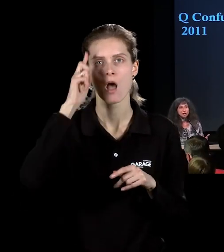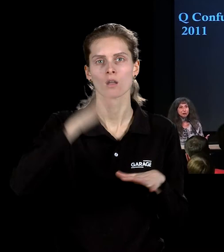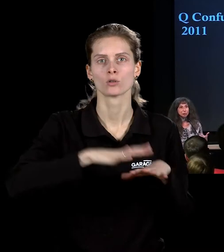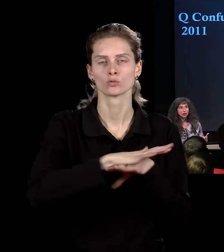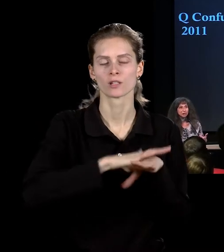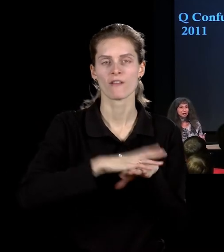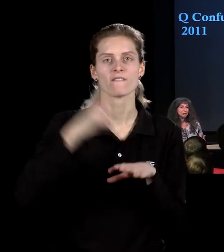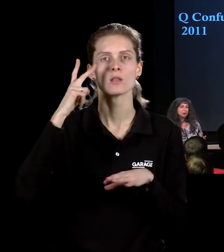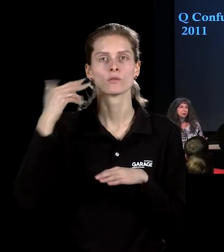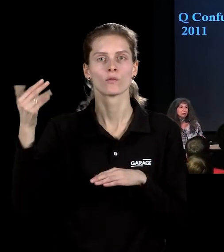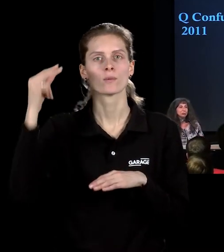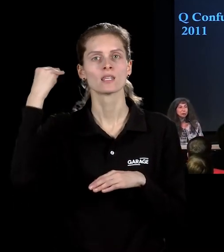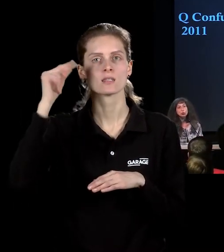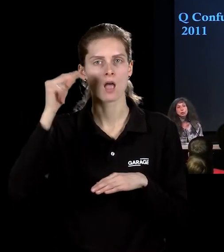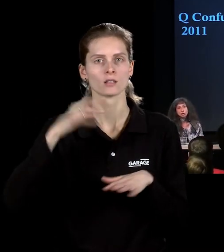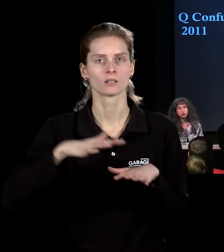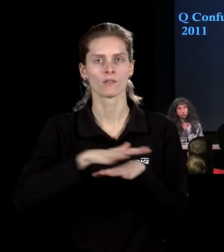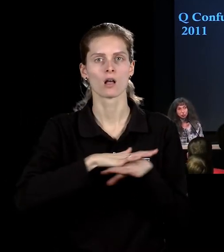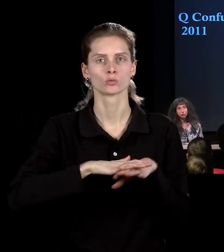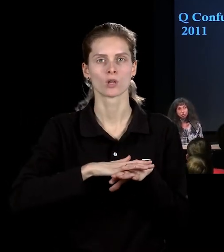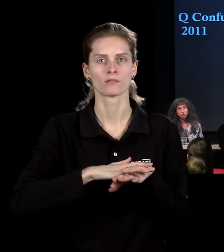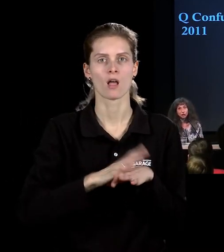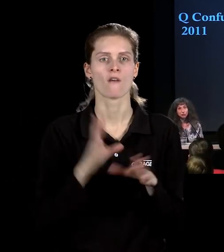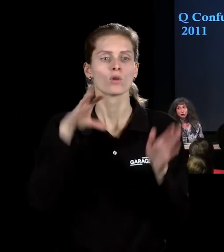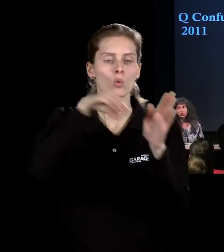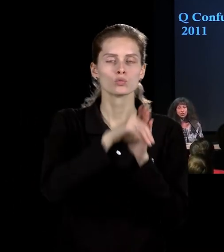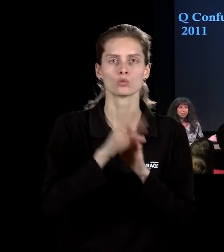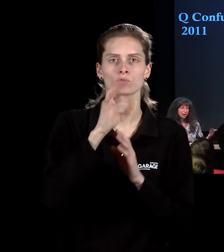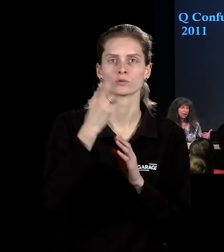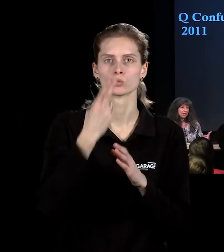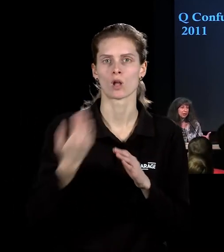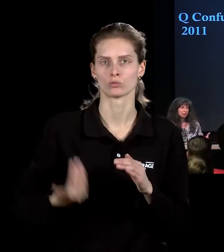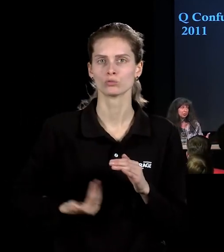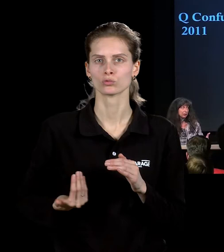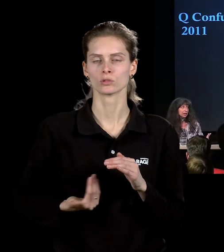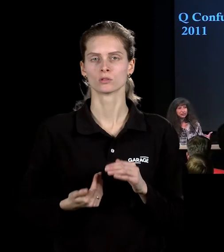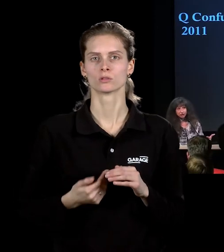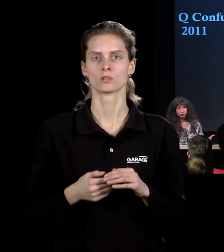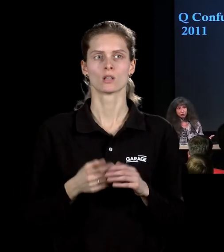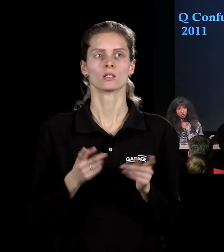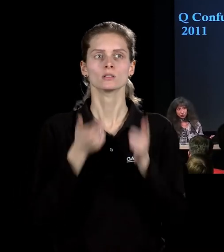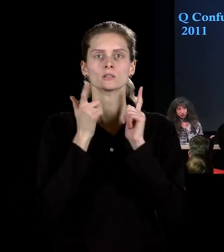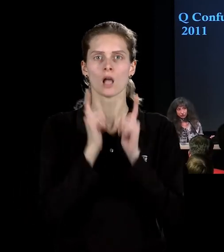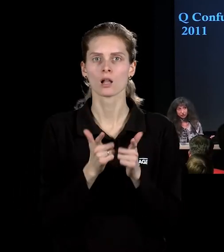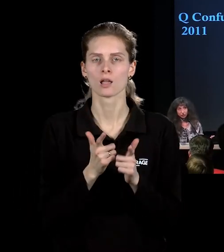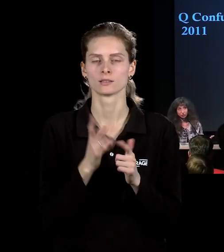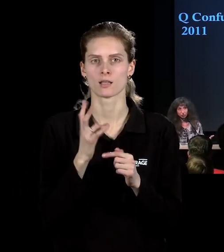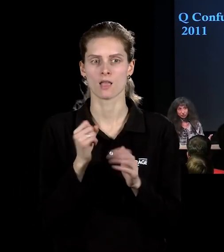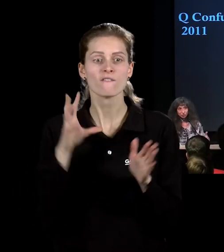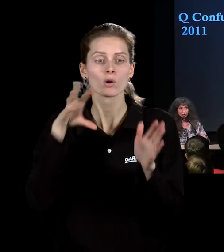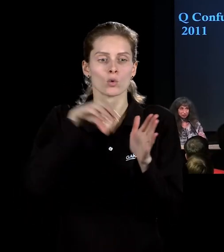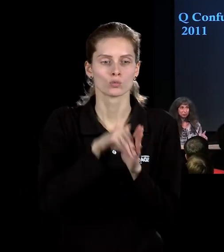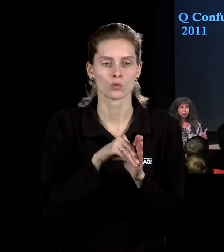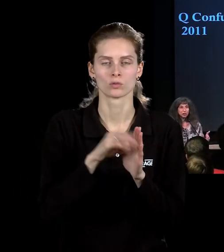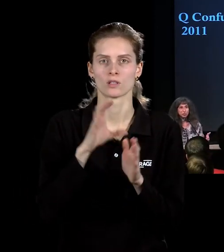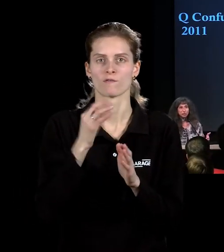философия китайской государственности, философия включенности в социум абсолютно и согласие на включенность в этот социум,